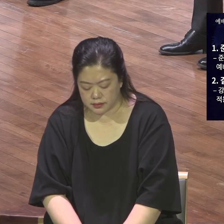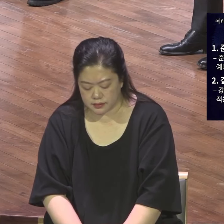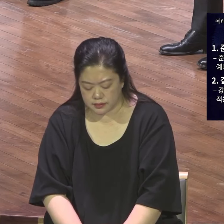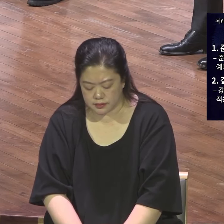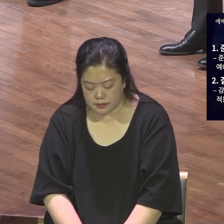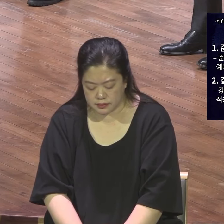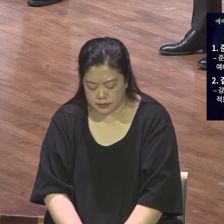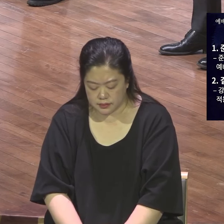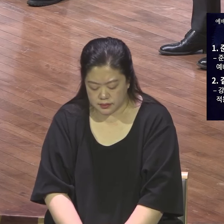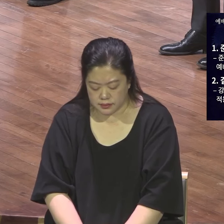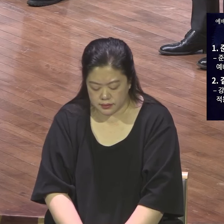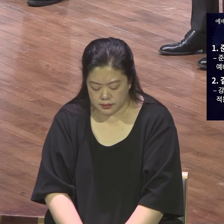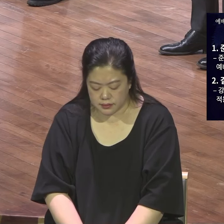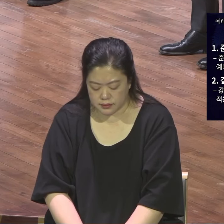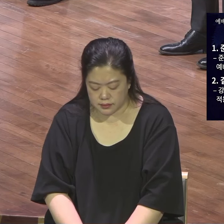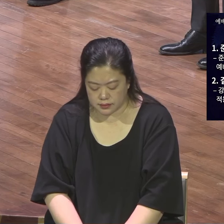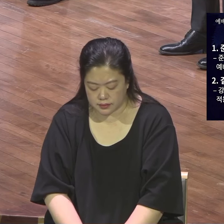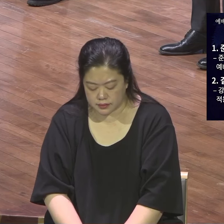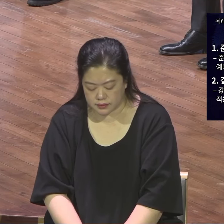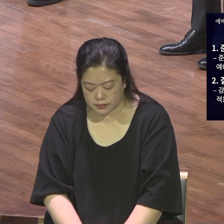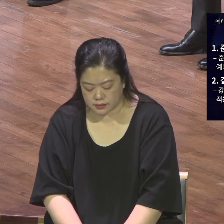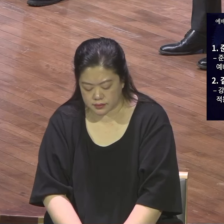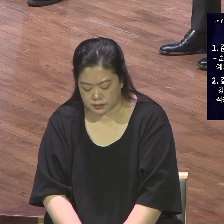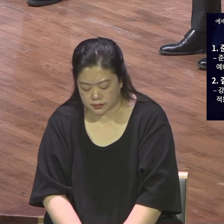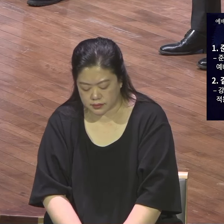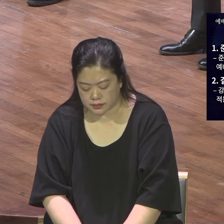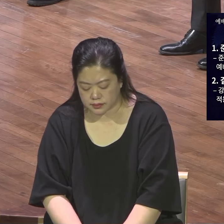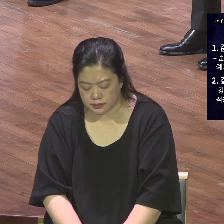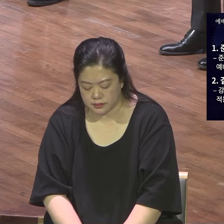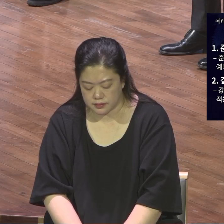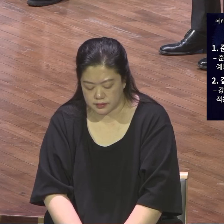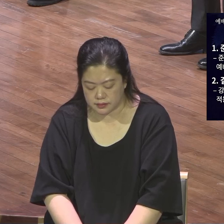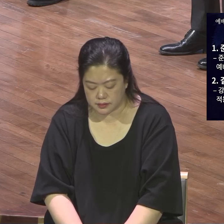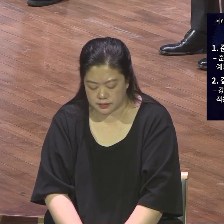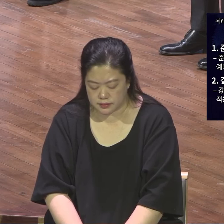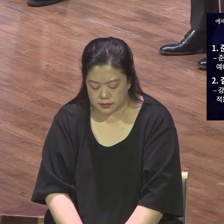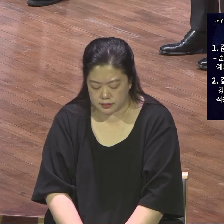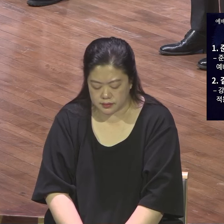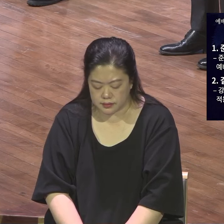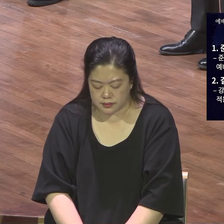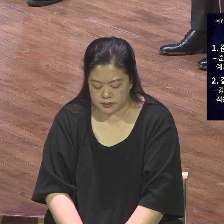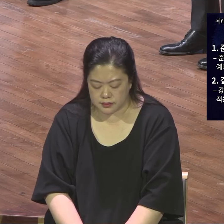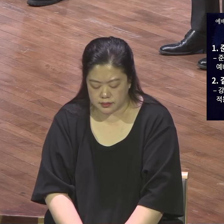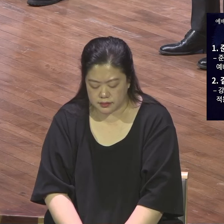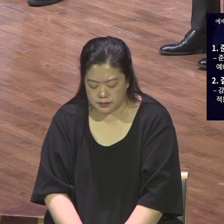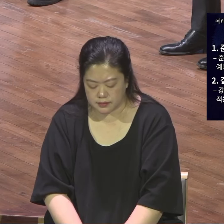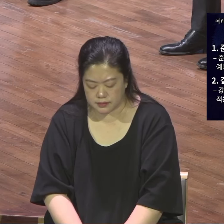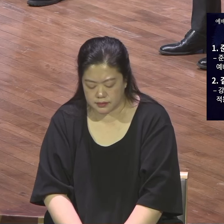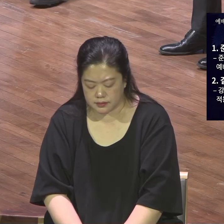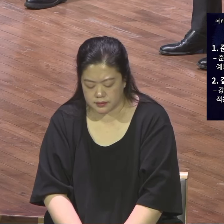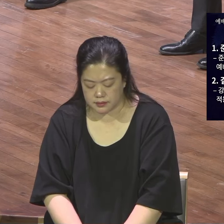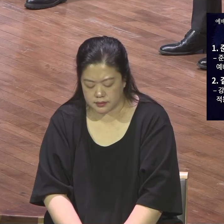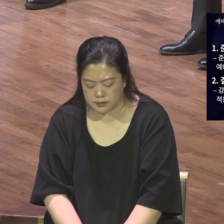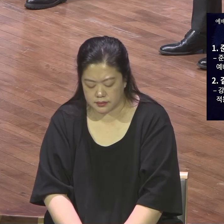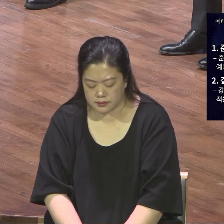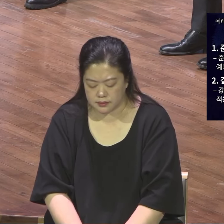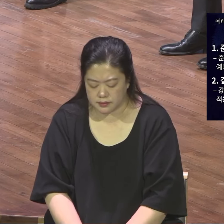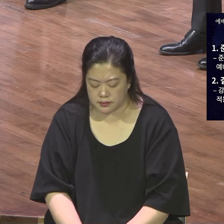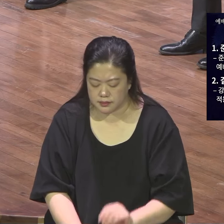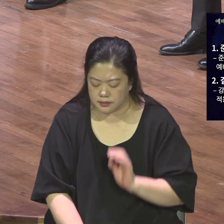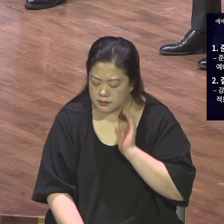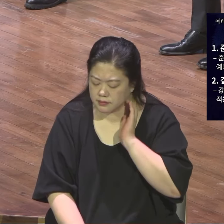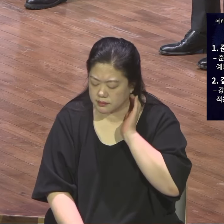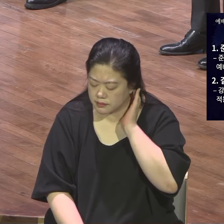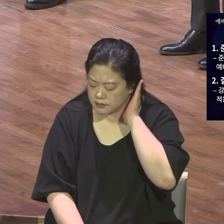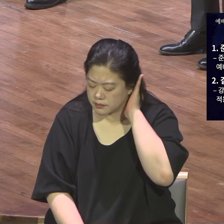주시옵소서. 하나님 아버지 여러분 우리가 예배의 능력을 체험하는 주님자들 부모님들 멤버들 되심으로 축복하여